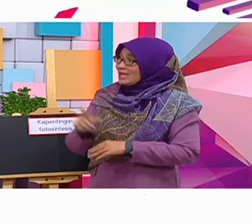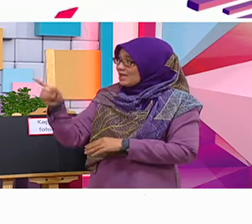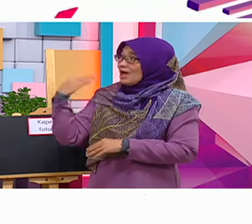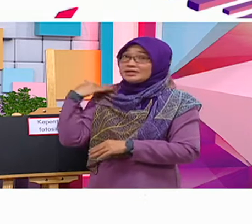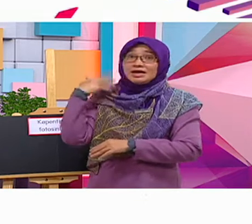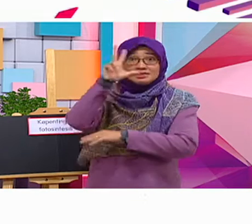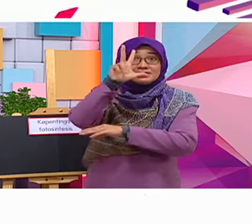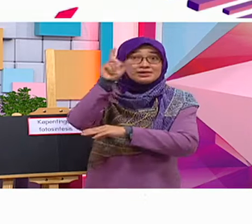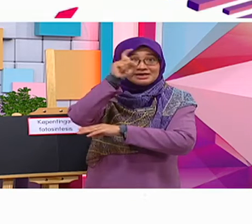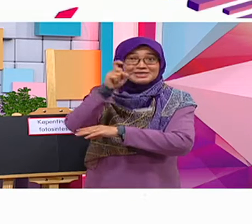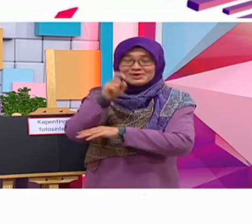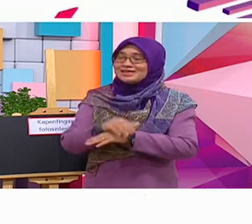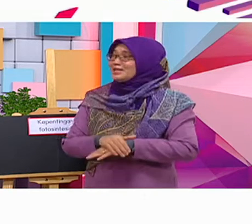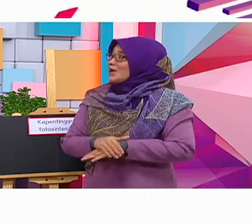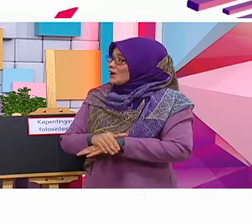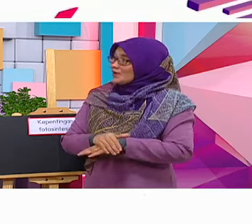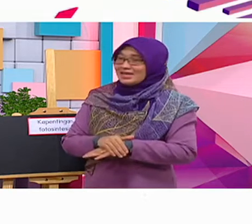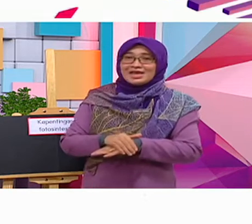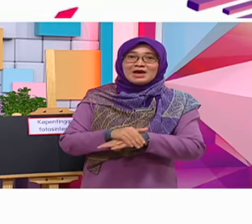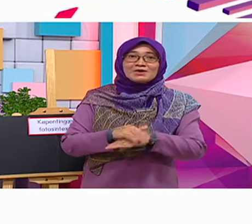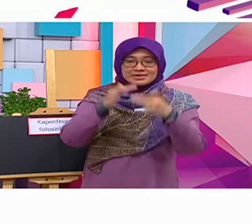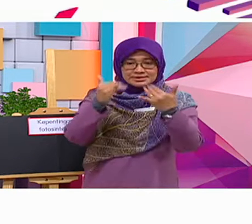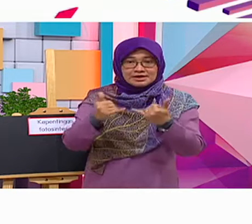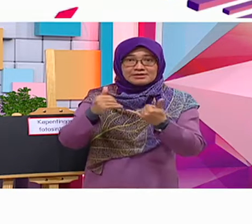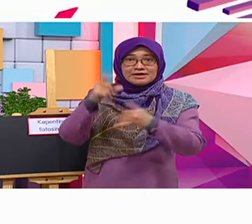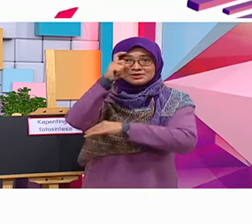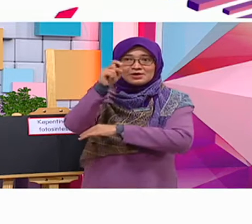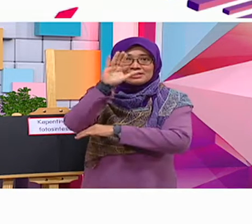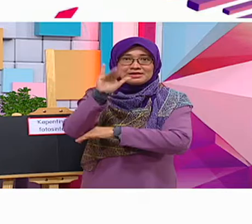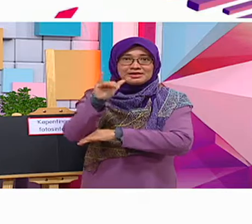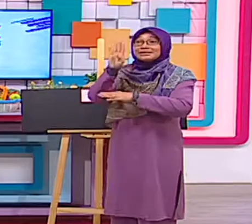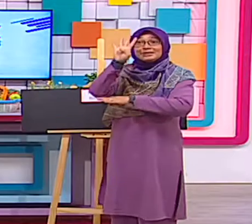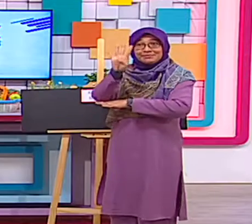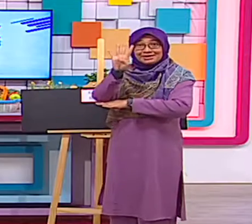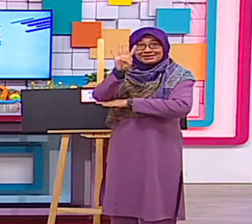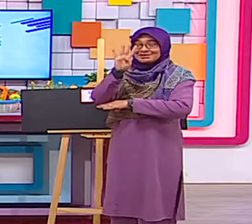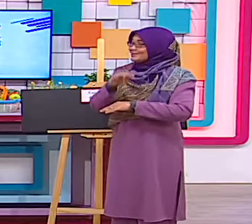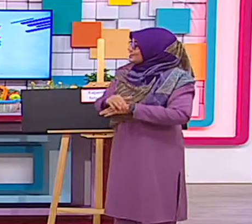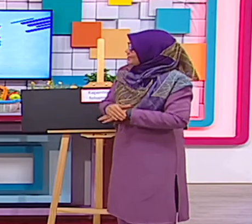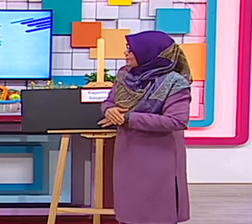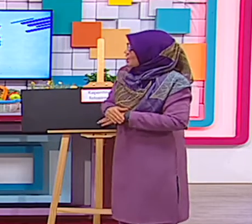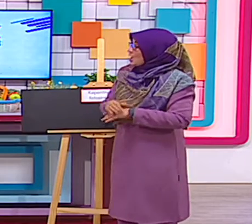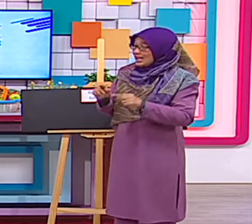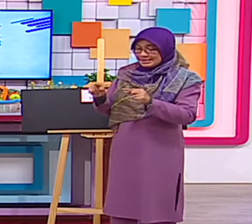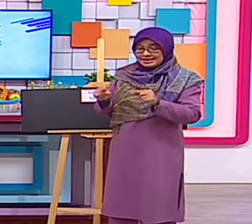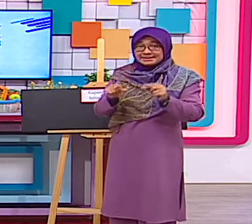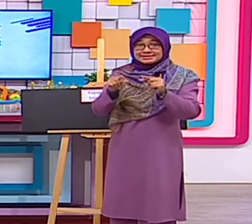tercoreng lagi soalnya Giant oke sekarang soal dan yang keempat Olive guest